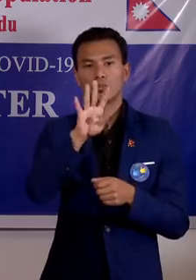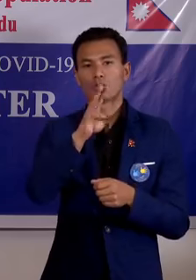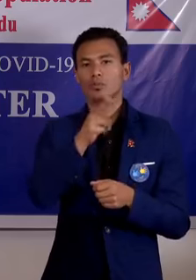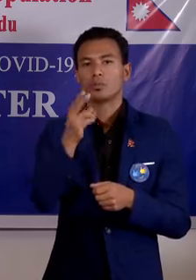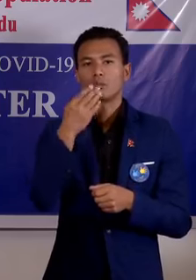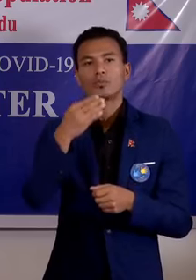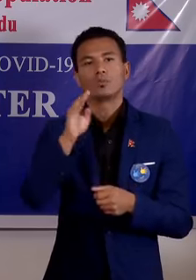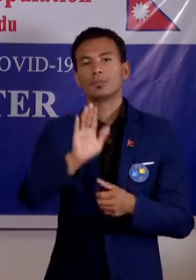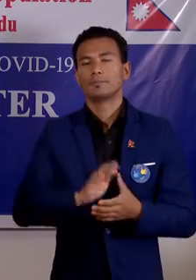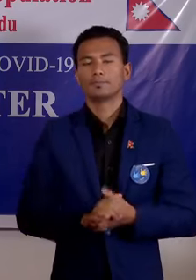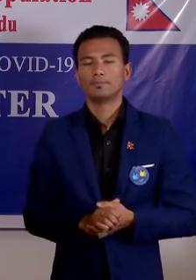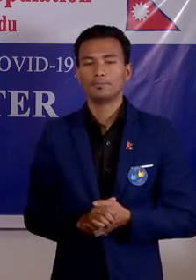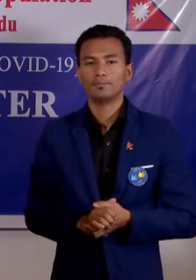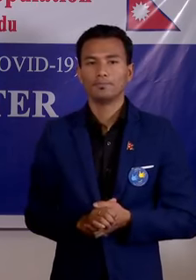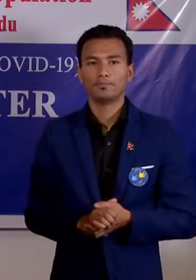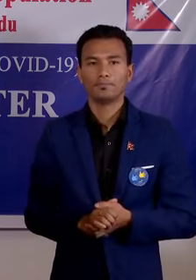हुनुहुन्छ।